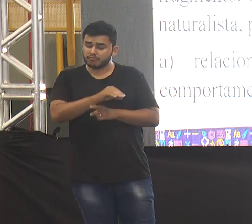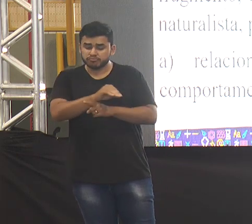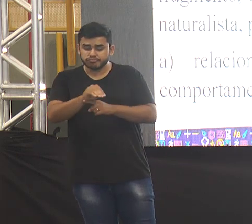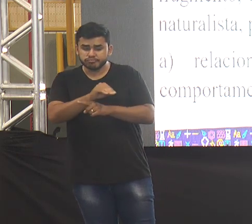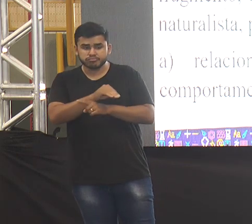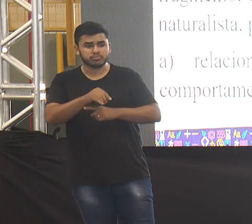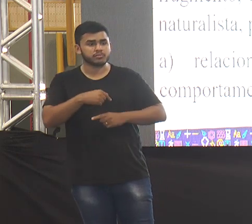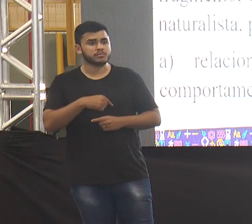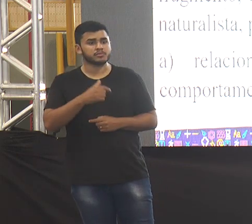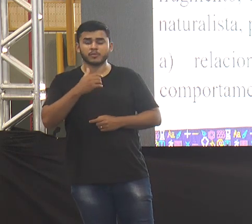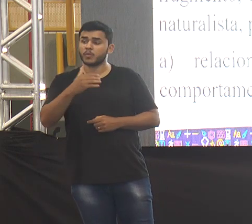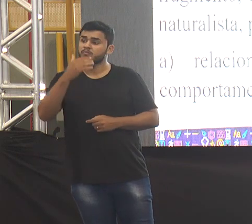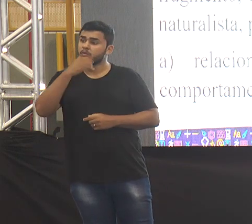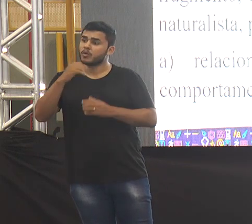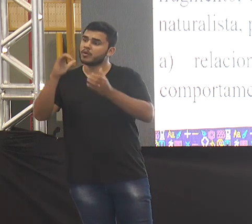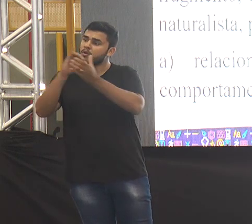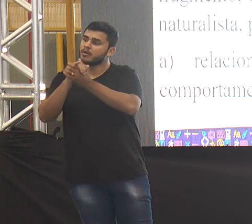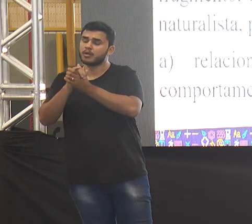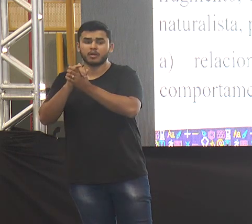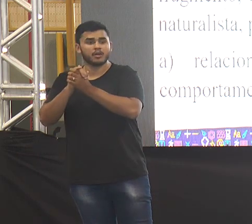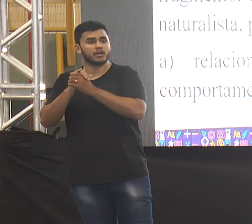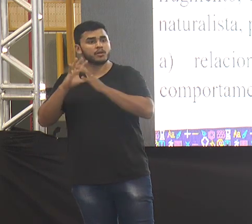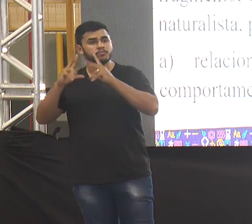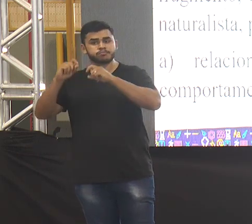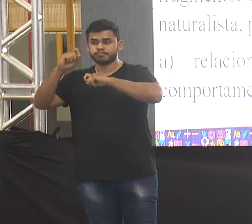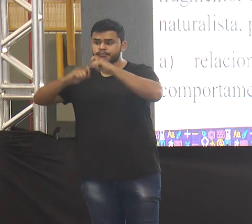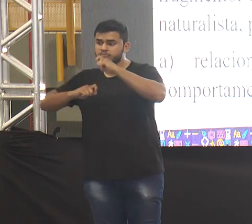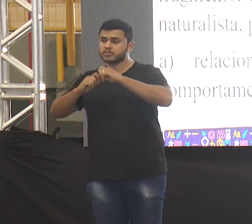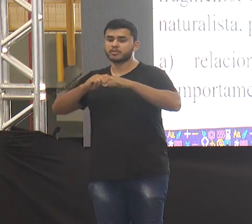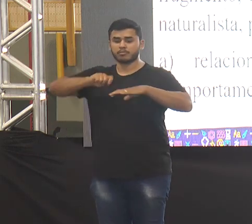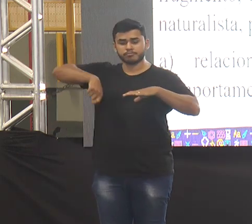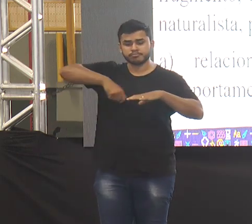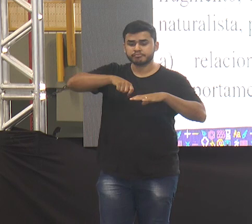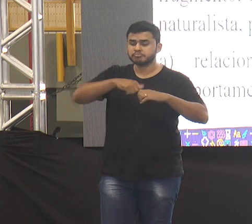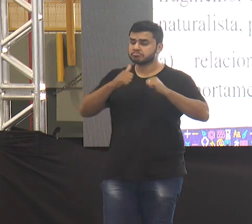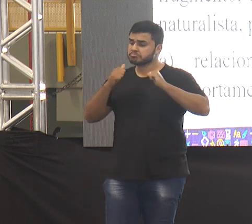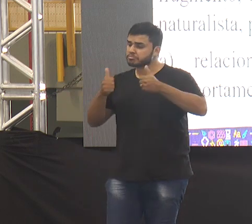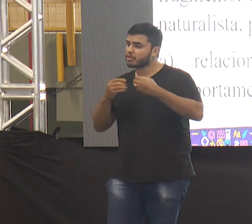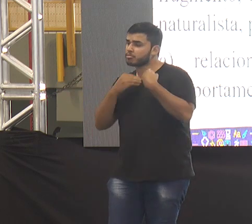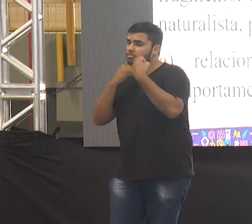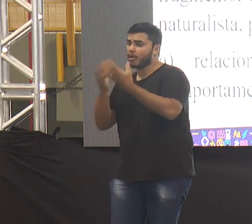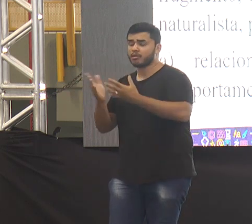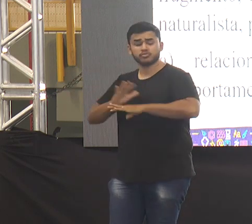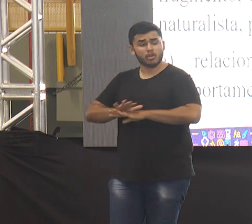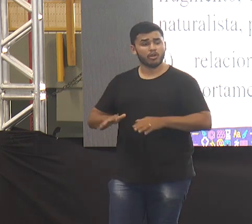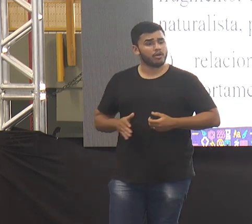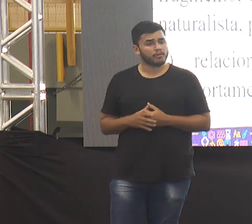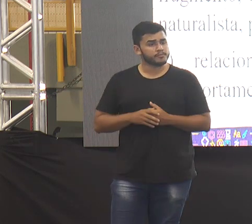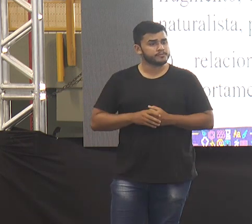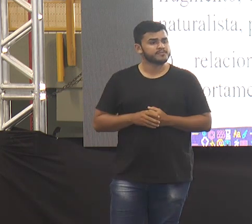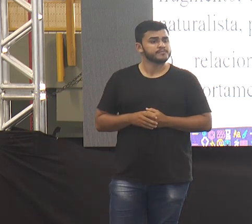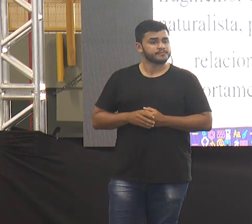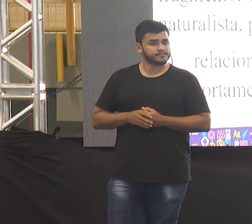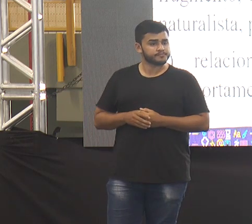feliz satisfazendo seu marido, na cama e na cozinha. Isso é que é ser feliz para mulher.